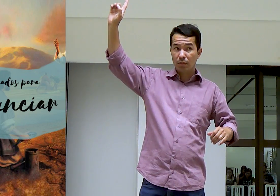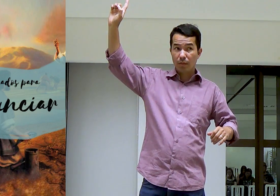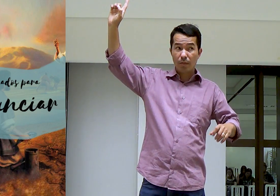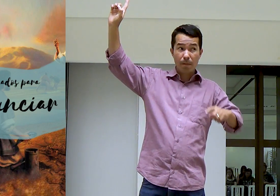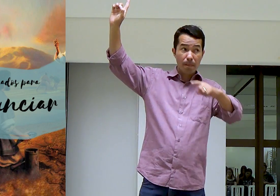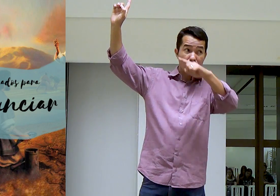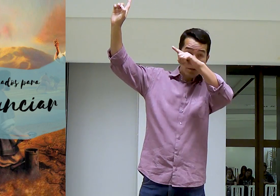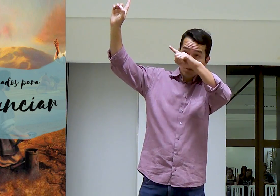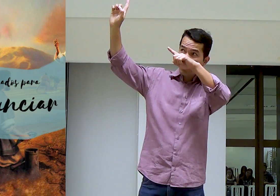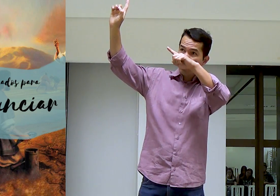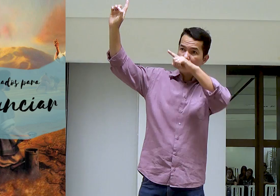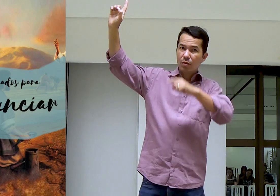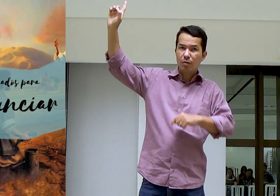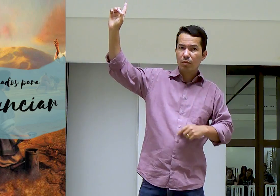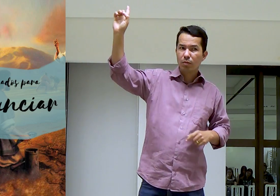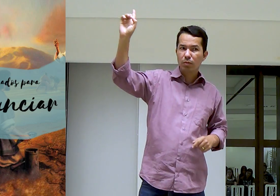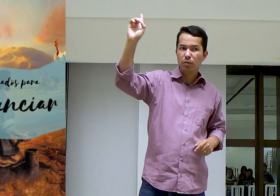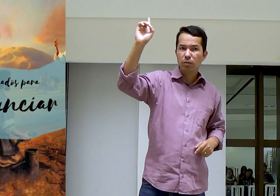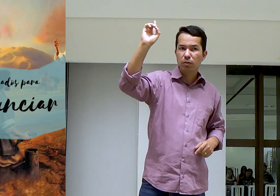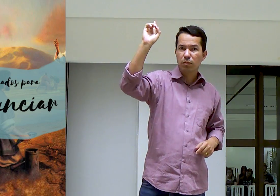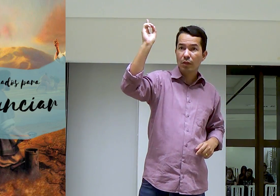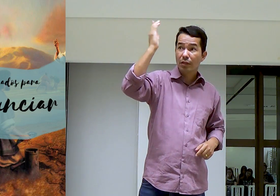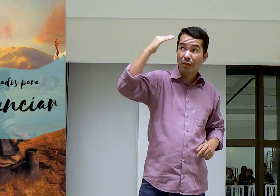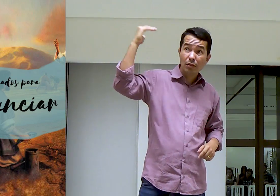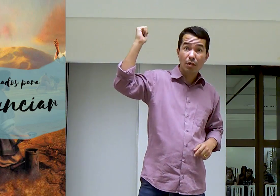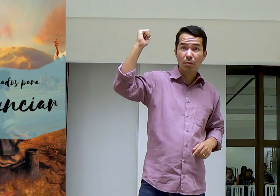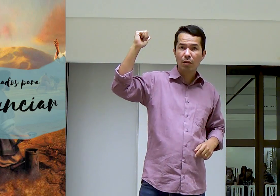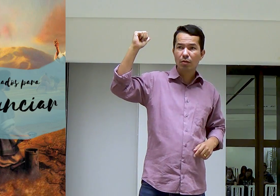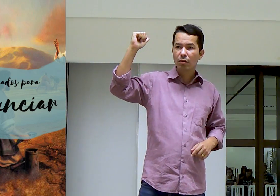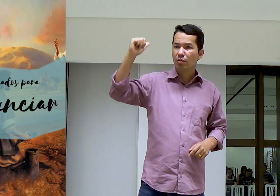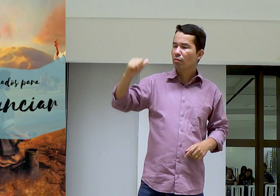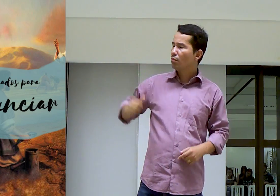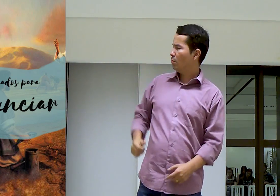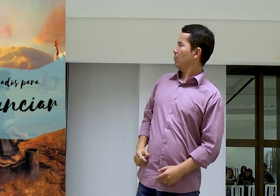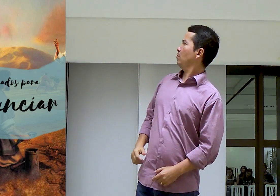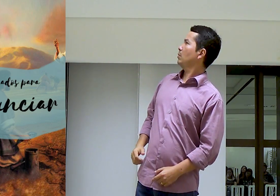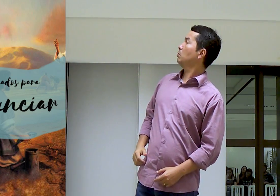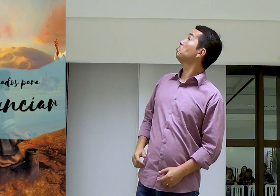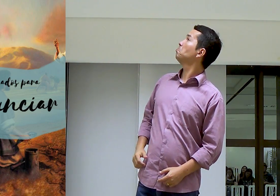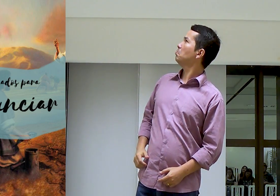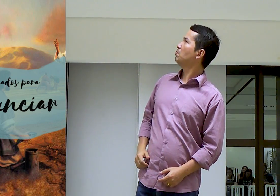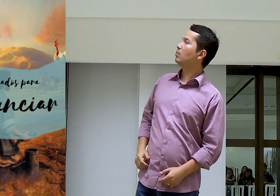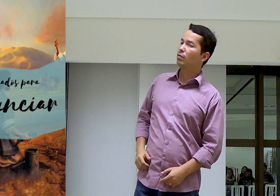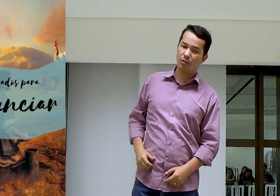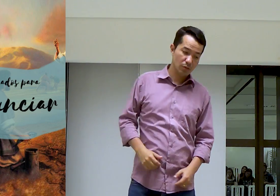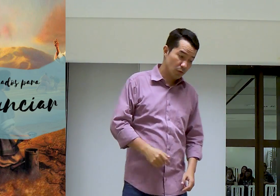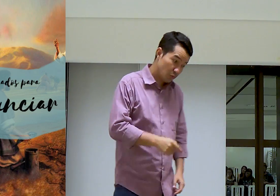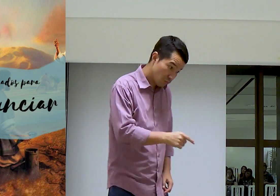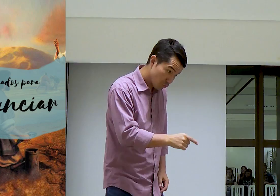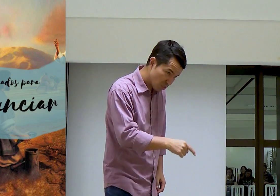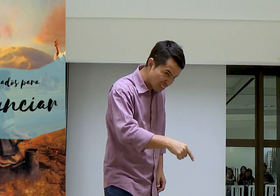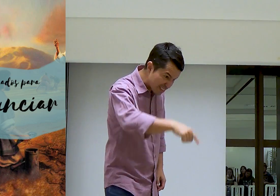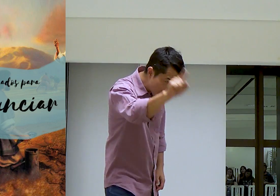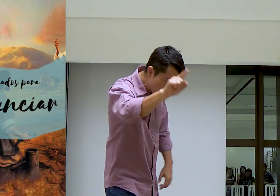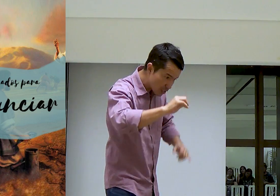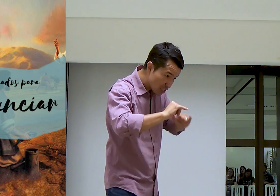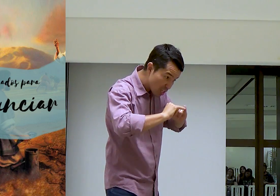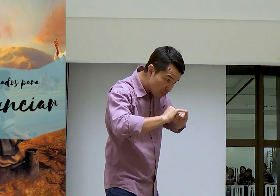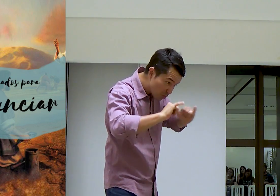Anunciar. Anunciar sobre Deus. Deus chama. Deus me chama. Deus diz: